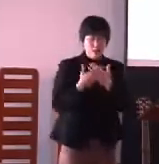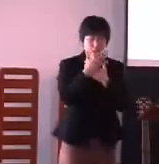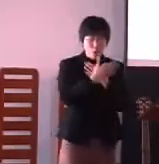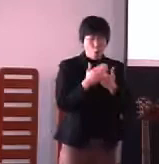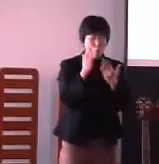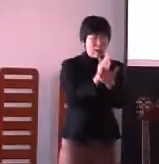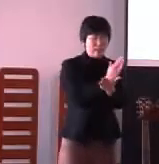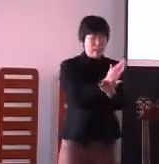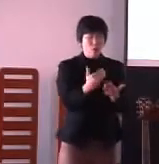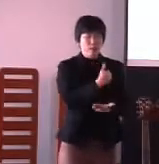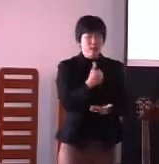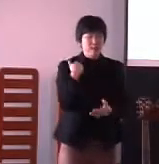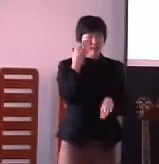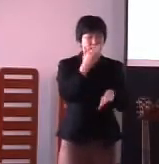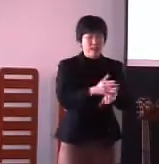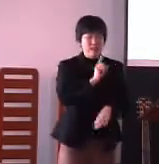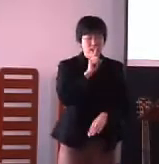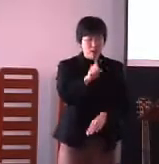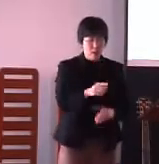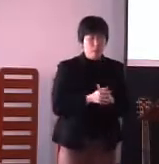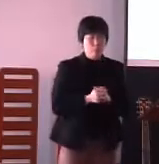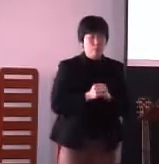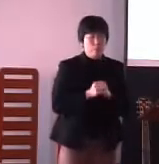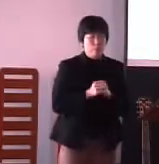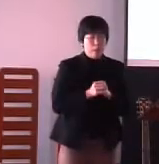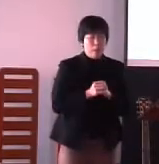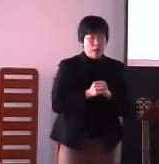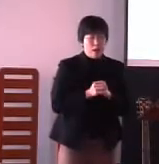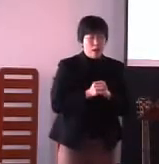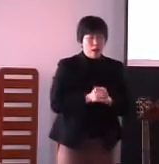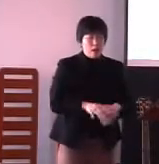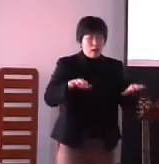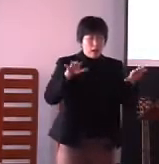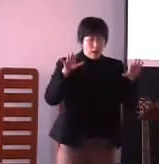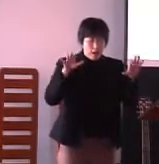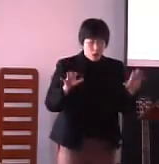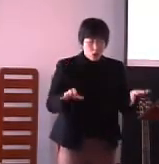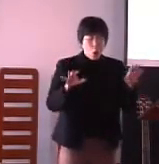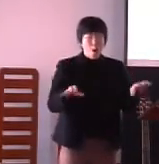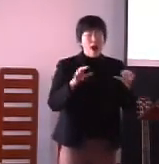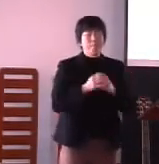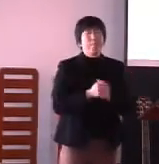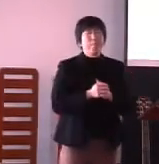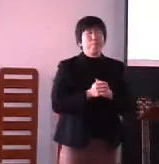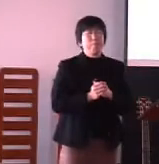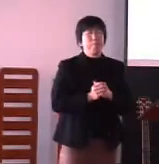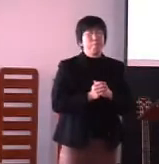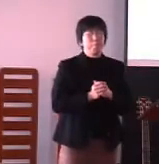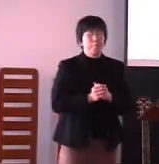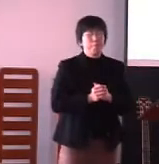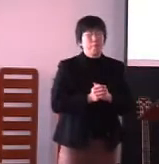神様の恵みの上に本当にご配慮くださいました。今日は